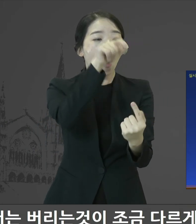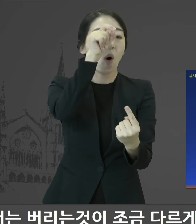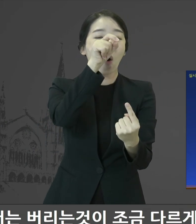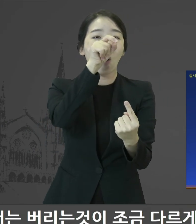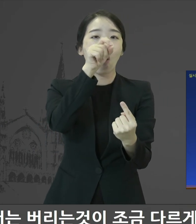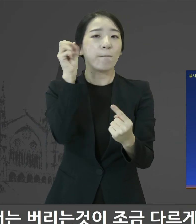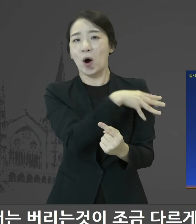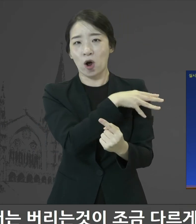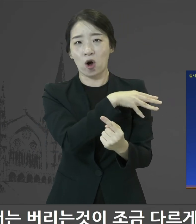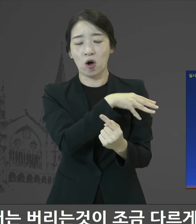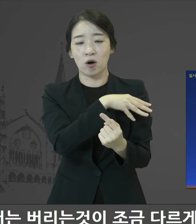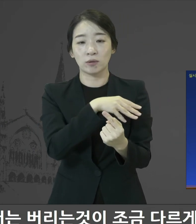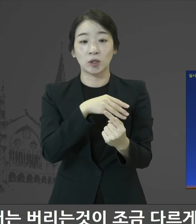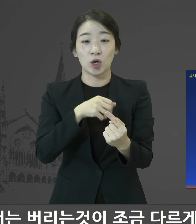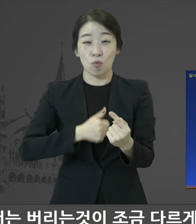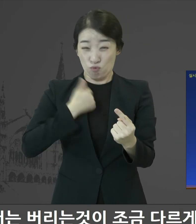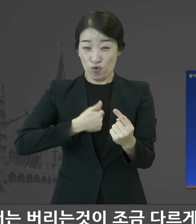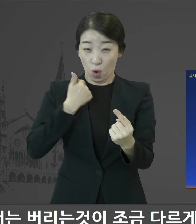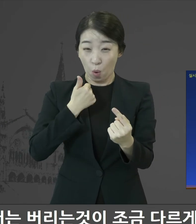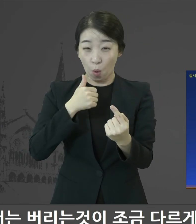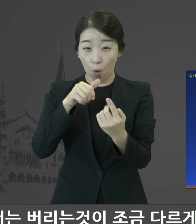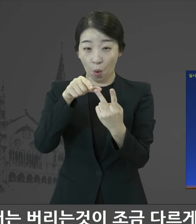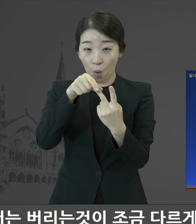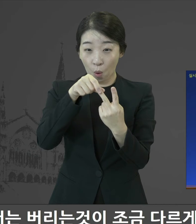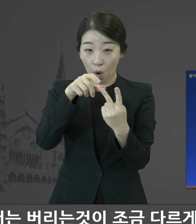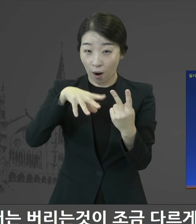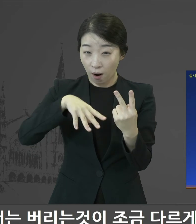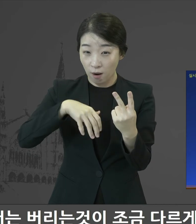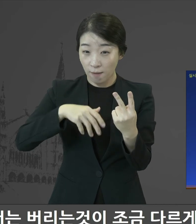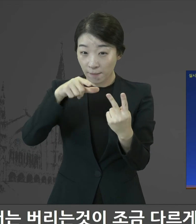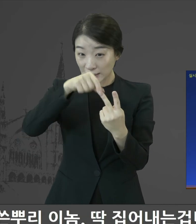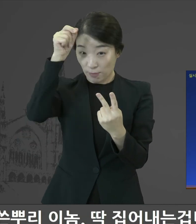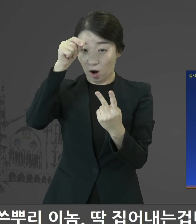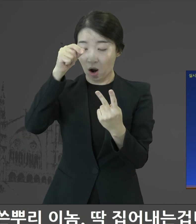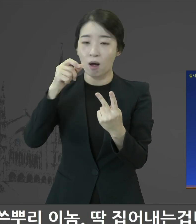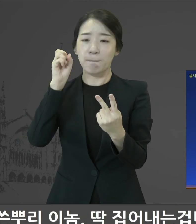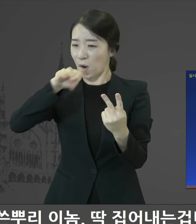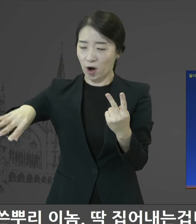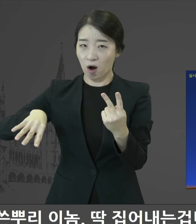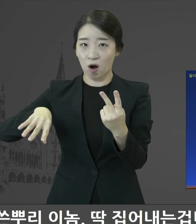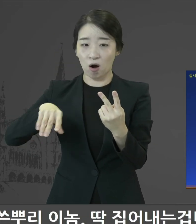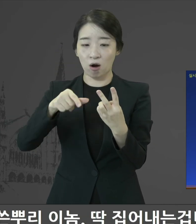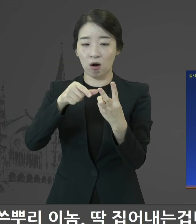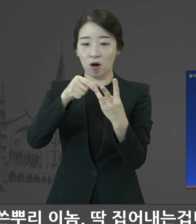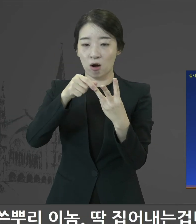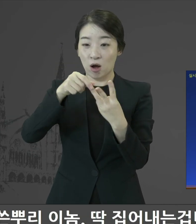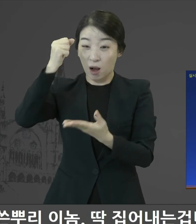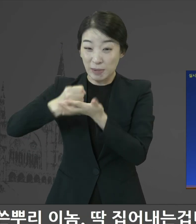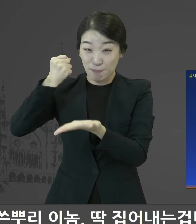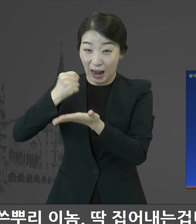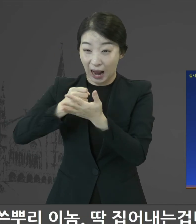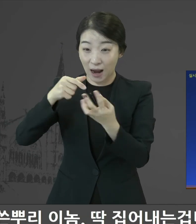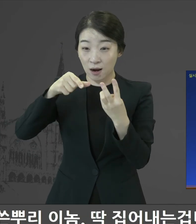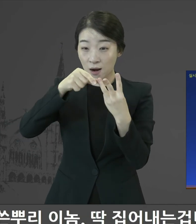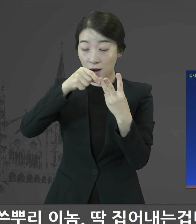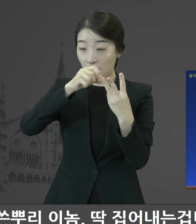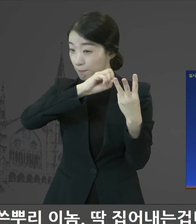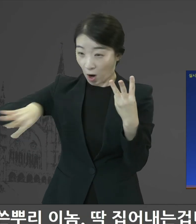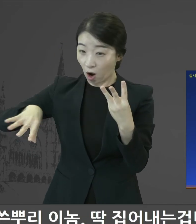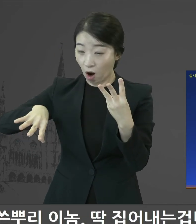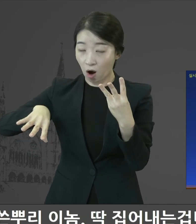분노 요놈 딱 집어내는 겁니다. 분냄 집어내는 거예요. 비방 집어내는 겁니다.